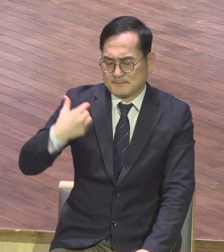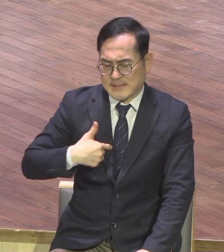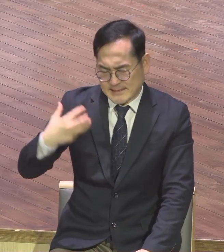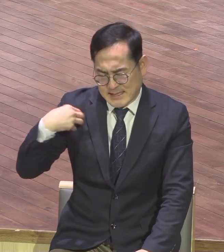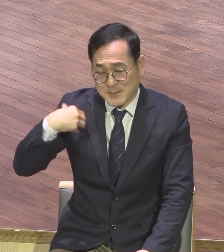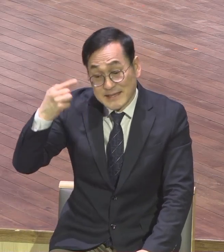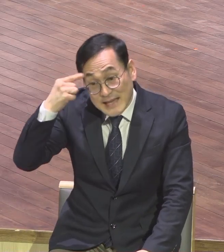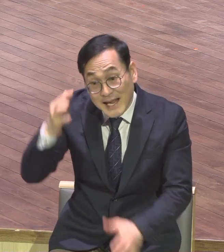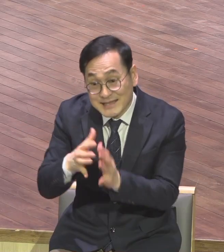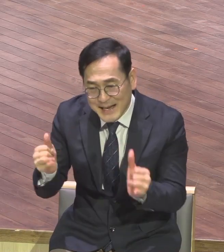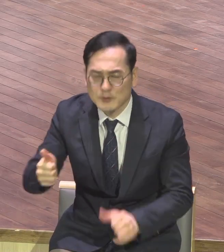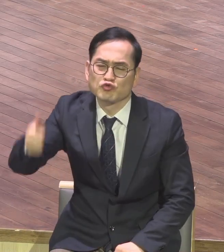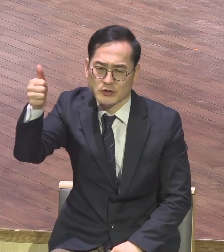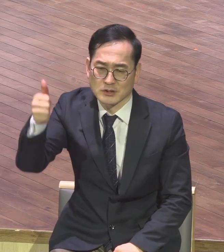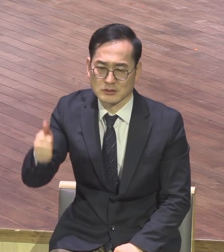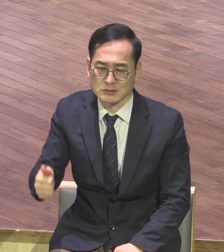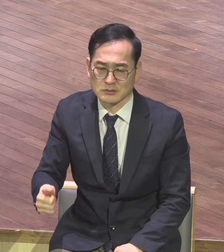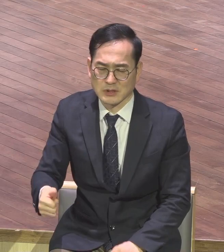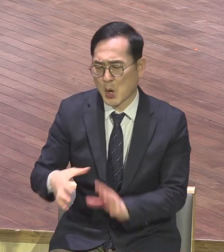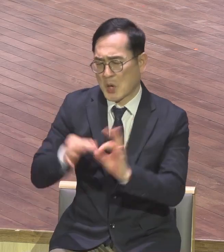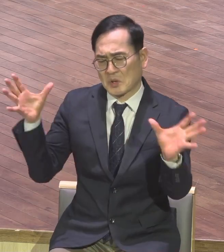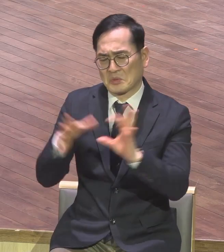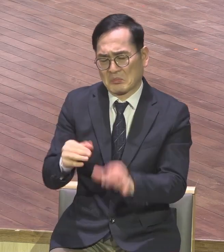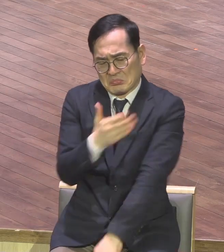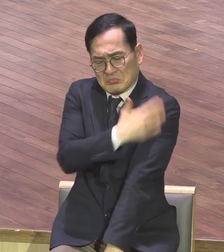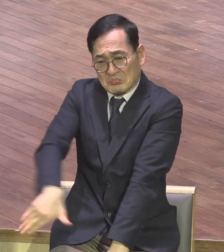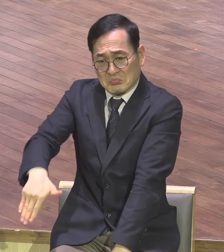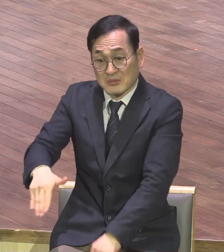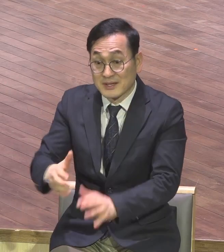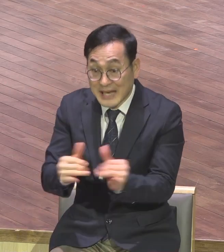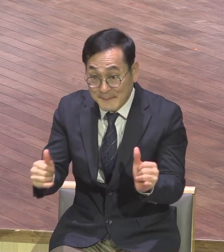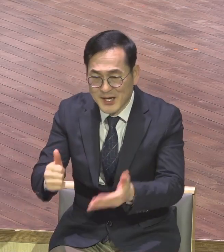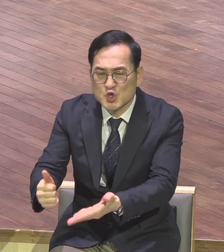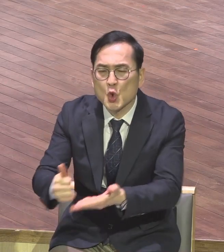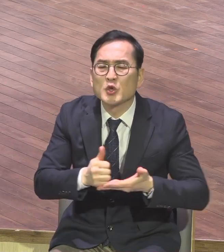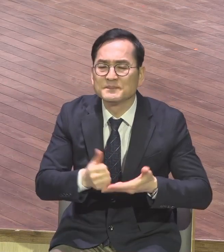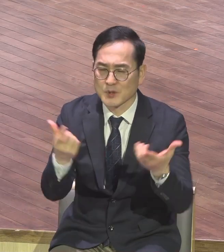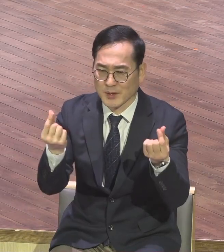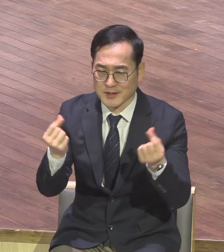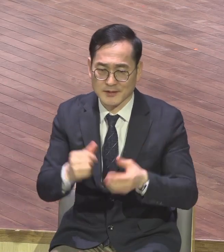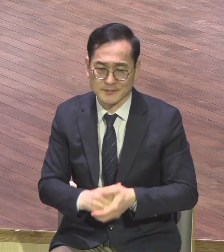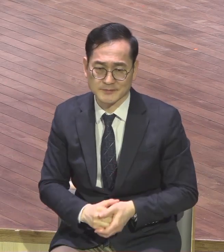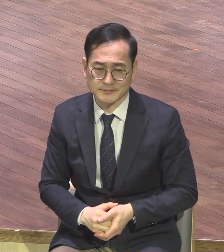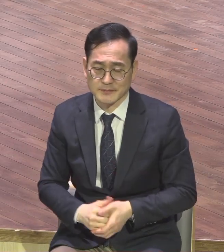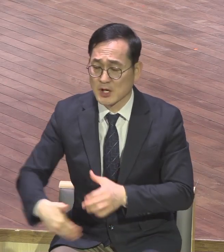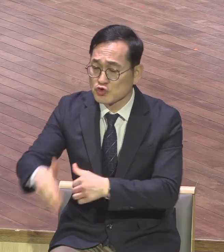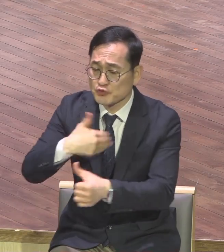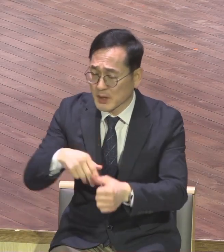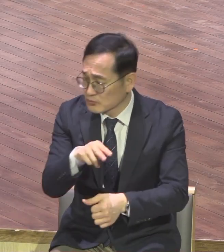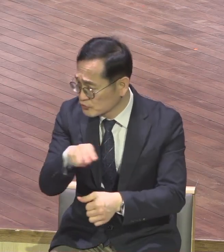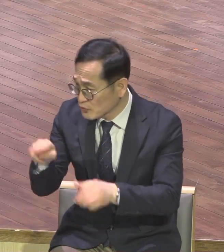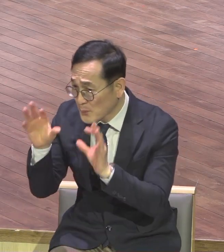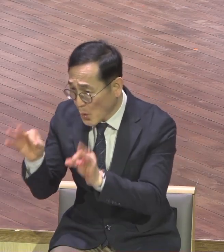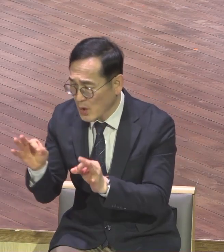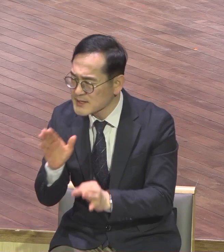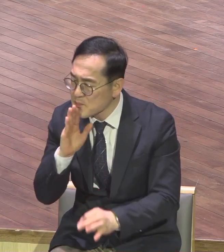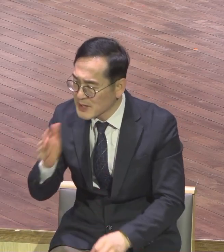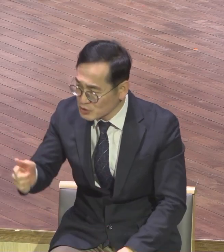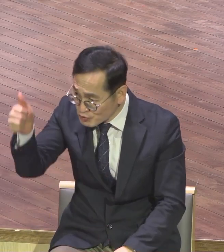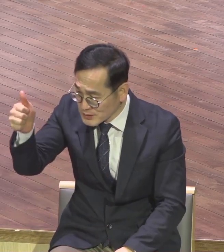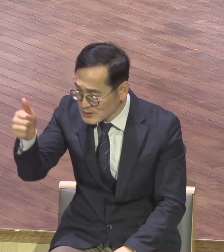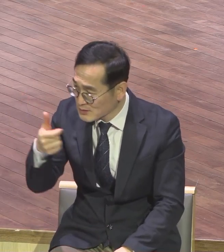주인이요. 무책임하게 방관하는 자는 손님이 외다. 주변을 돌아보아 진정한 주인이 적다